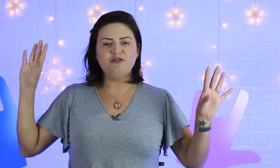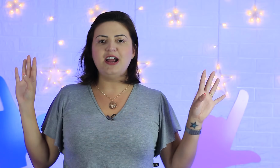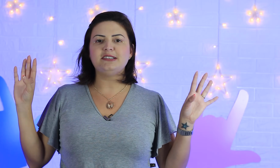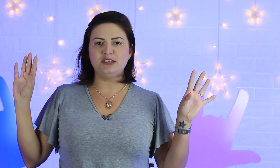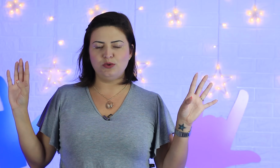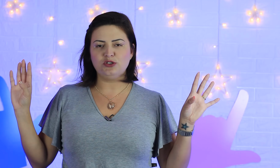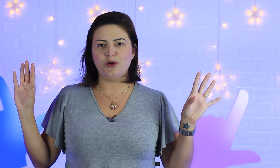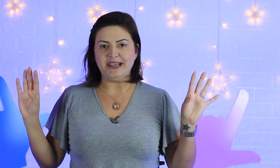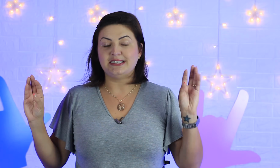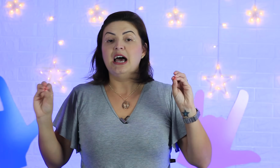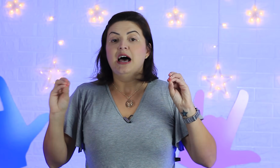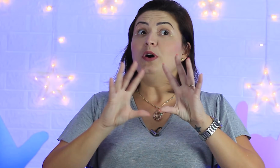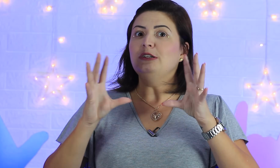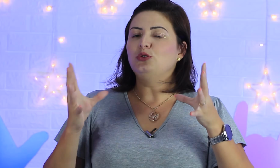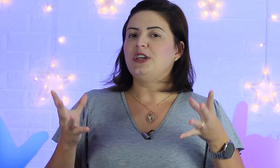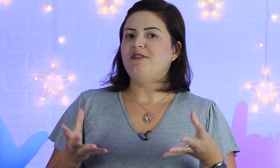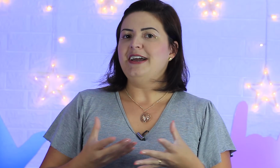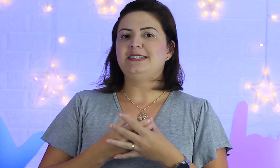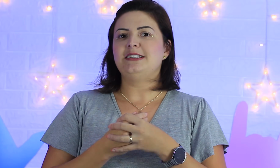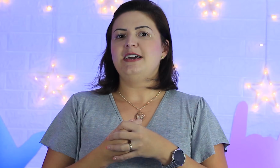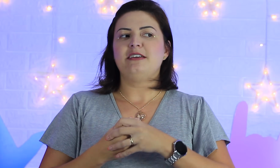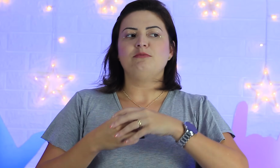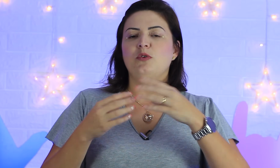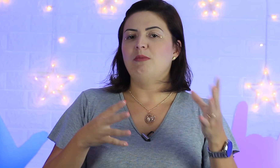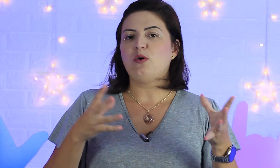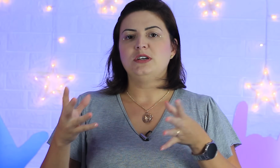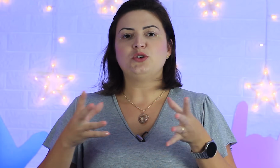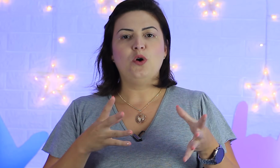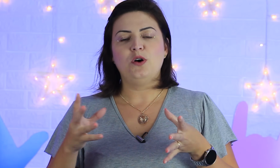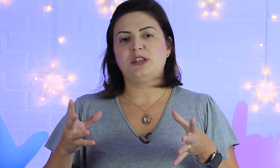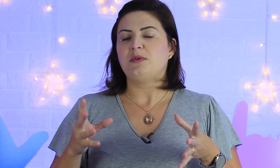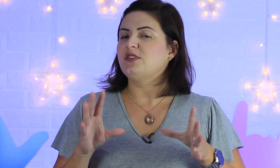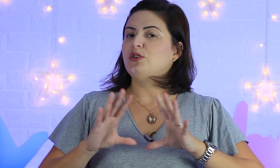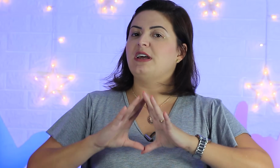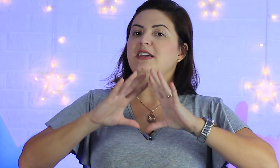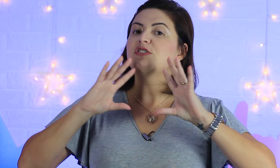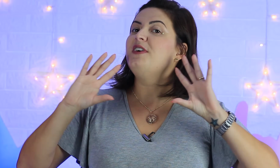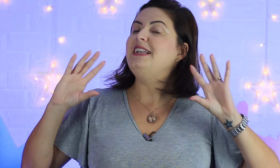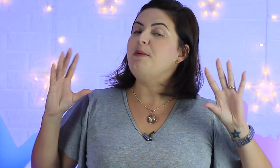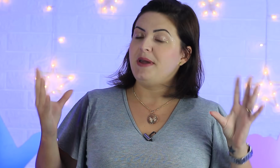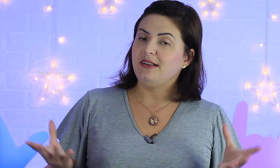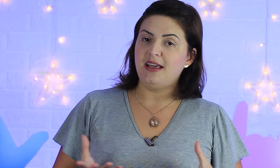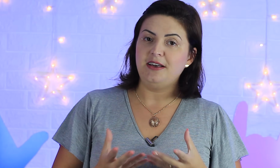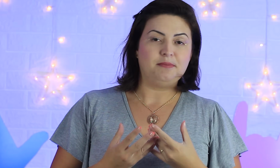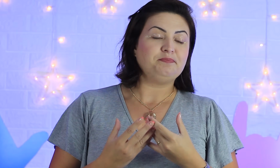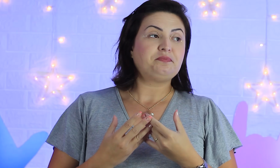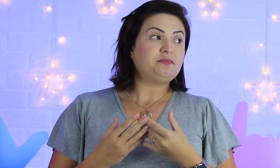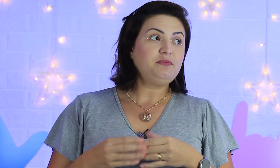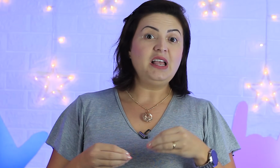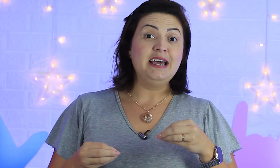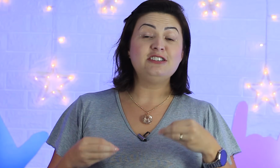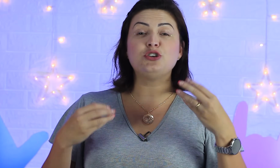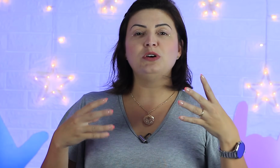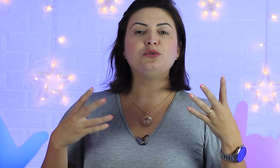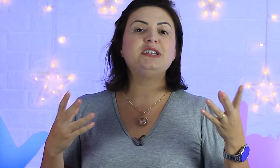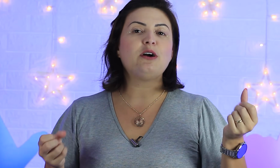diversas situações. Quando que vai ser uma coisa ou outra, professora? Isso vai depender de quando que está